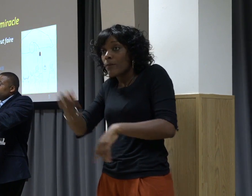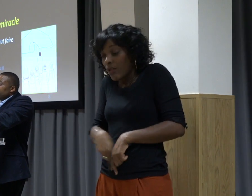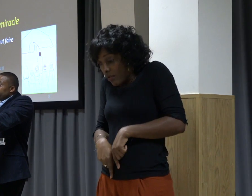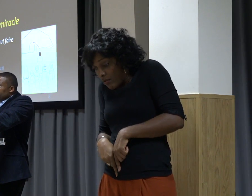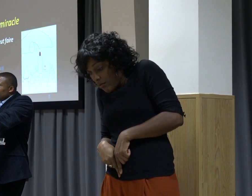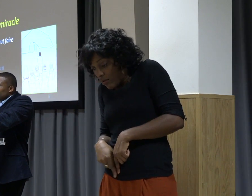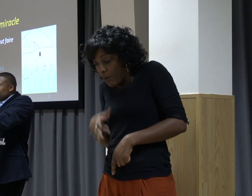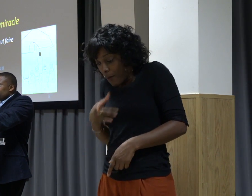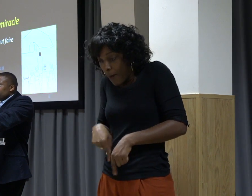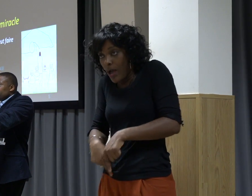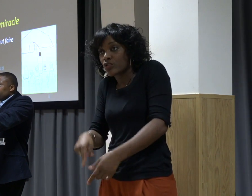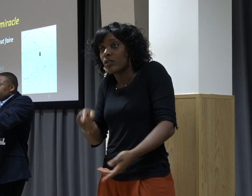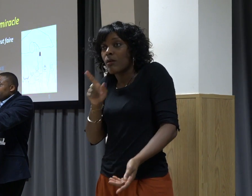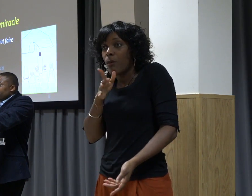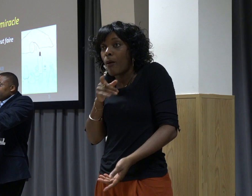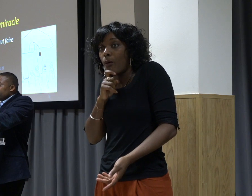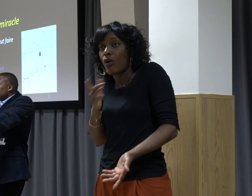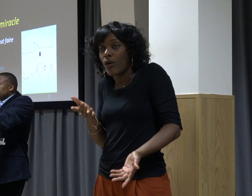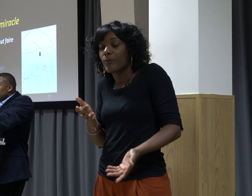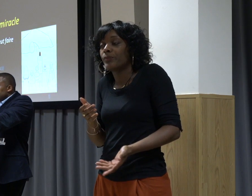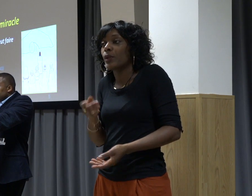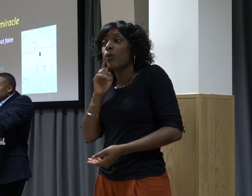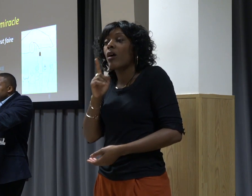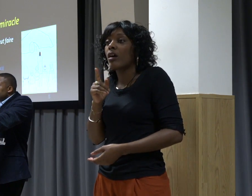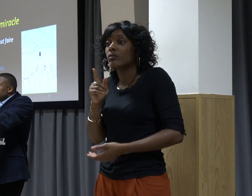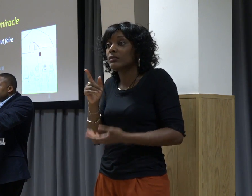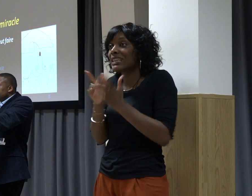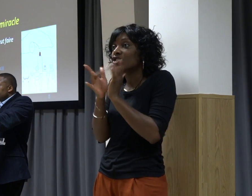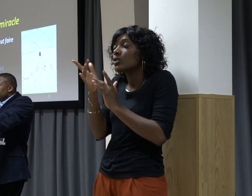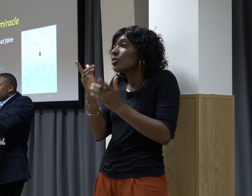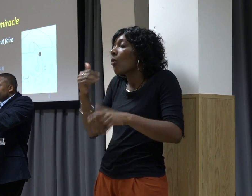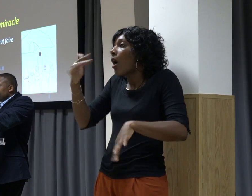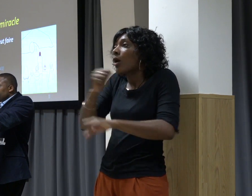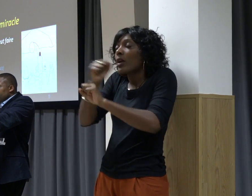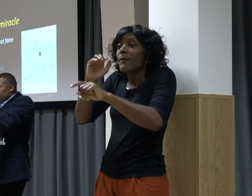Parce qu'il allait faire quelque chose qu'il n'avait jamais fait avant.